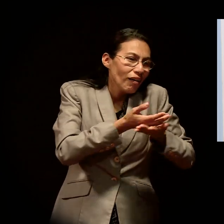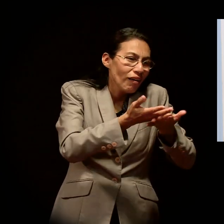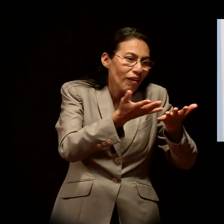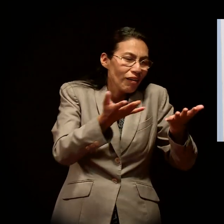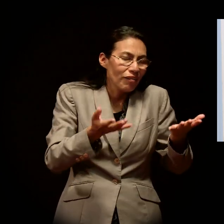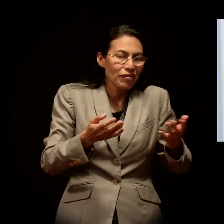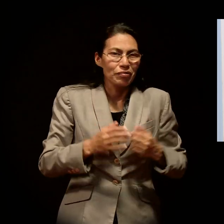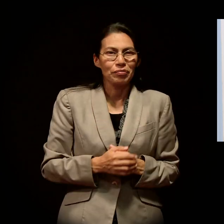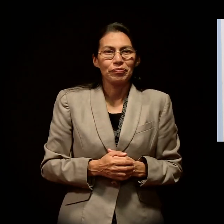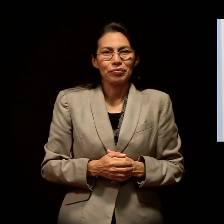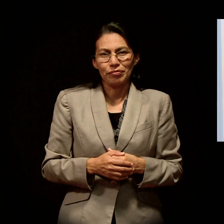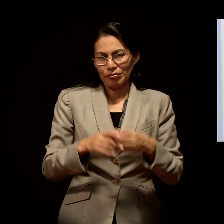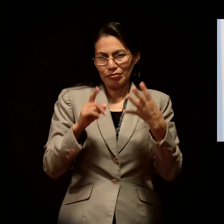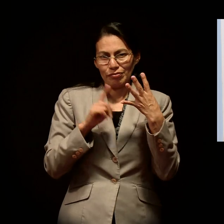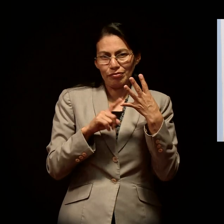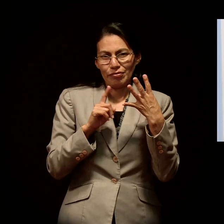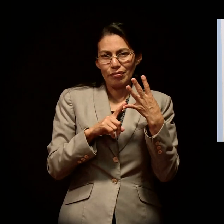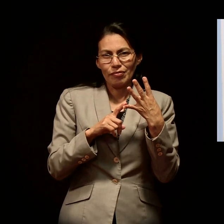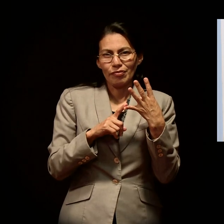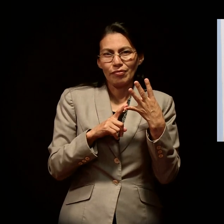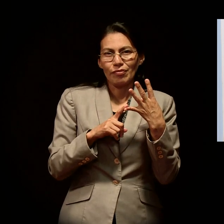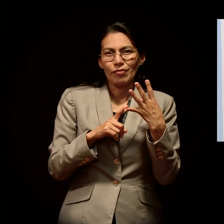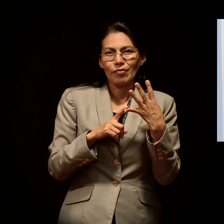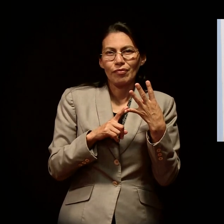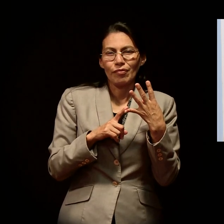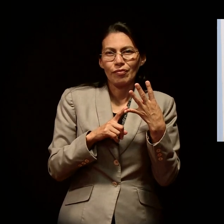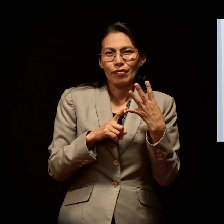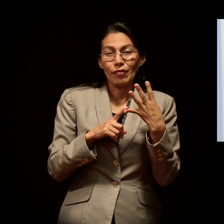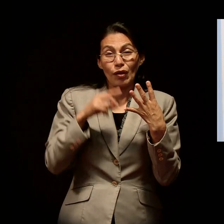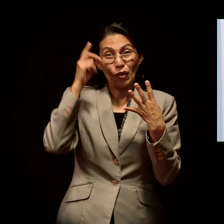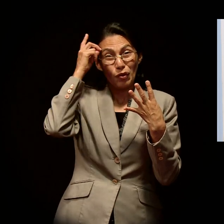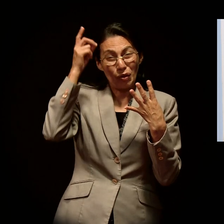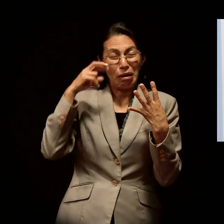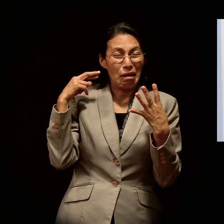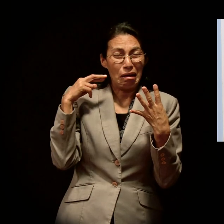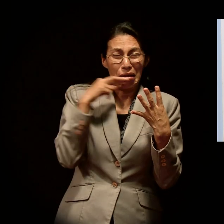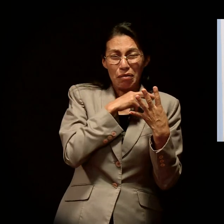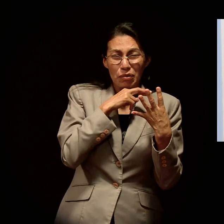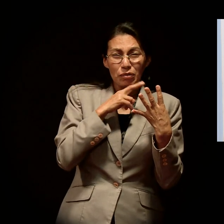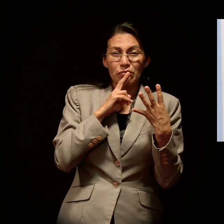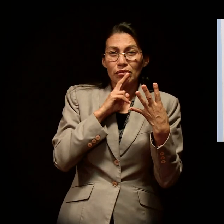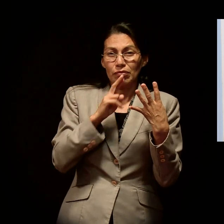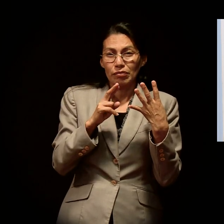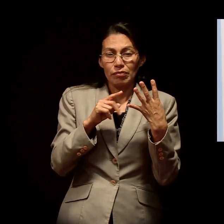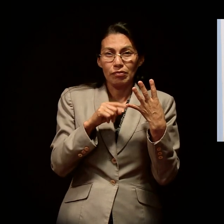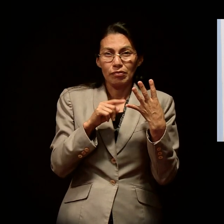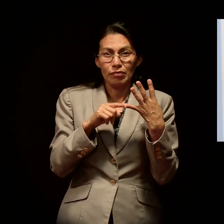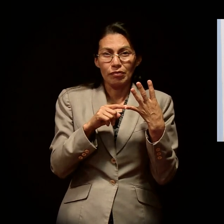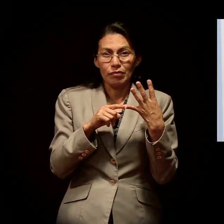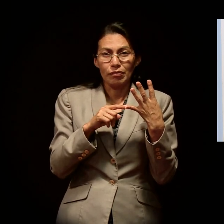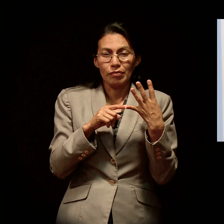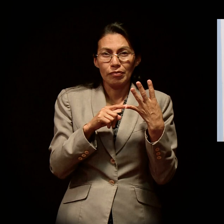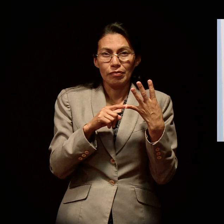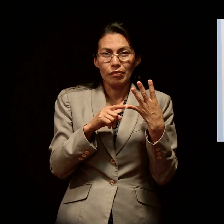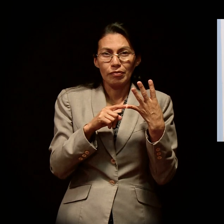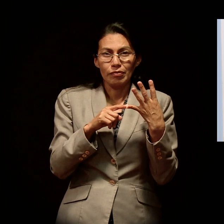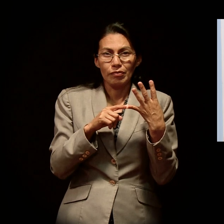4 Esta es la que contesta a Dios inmediatamente